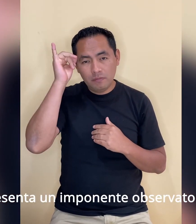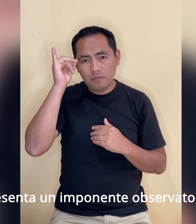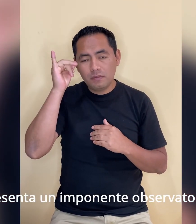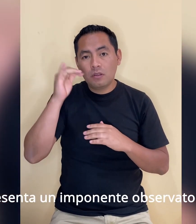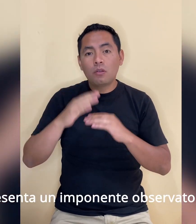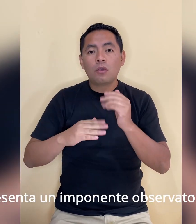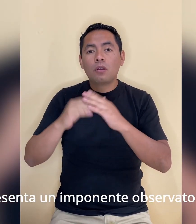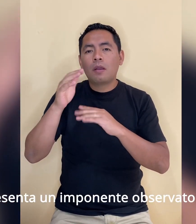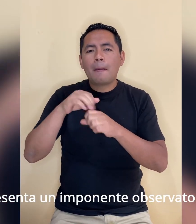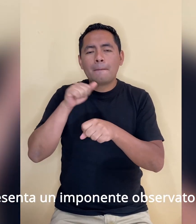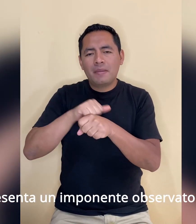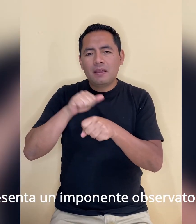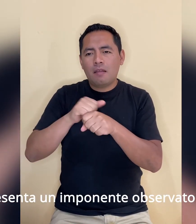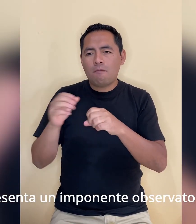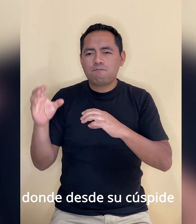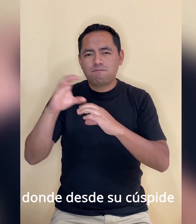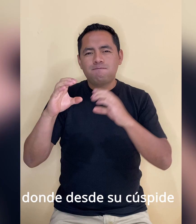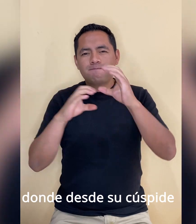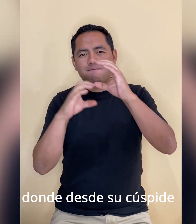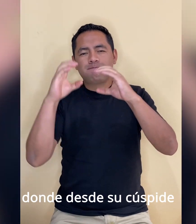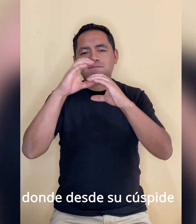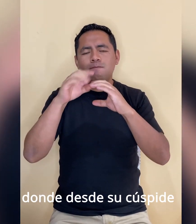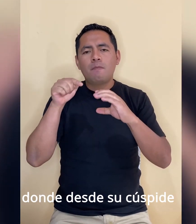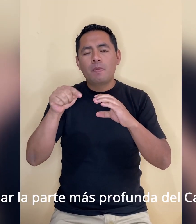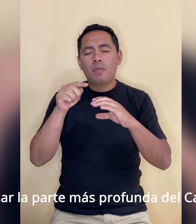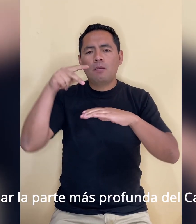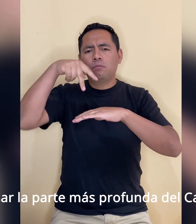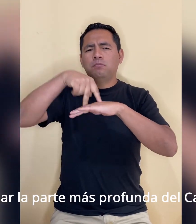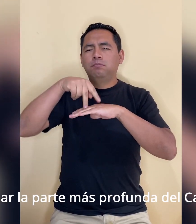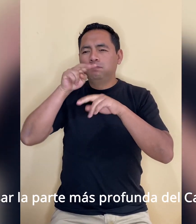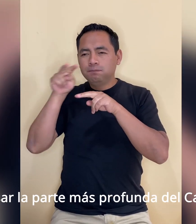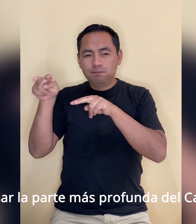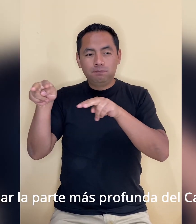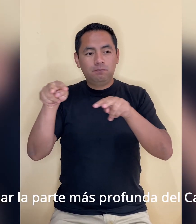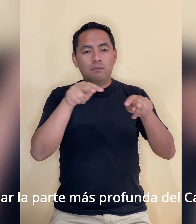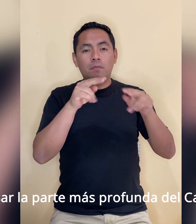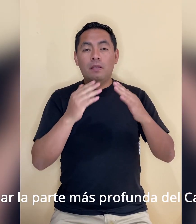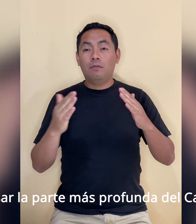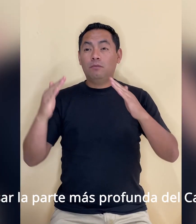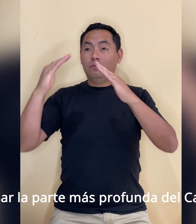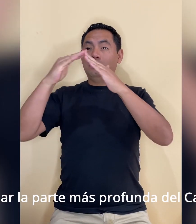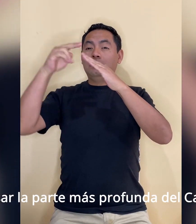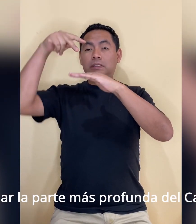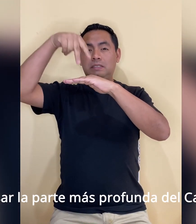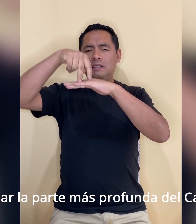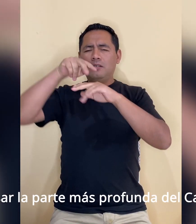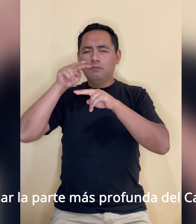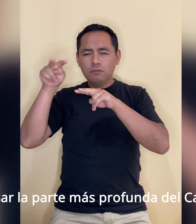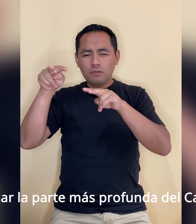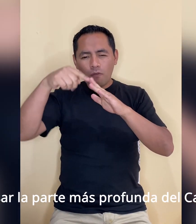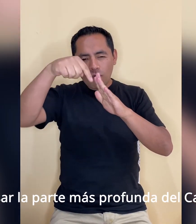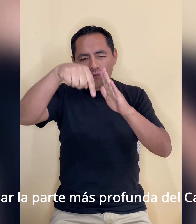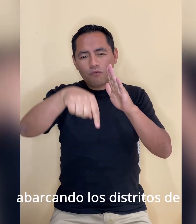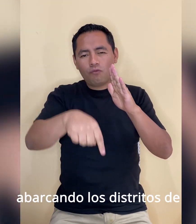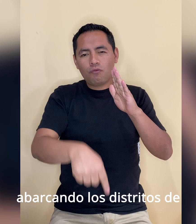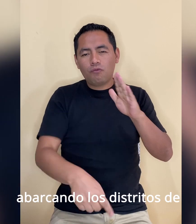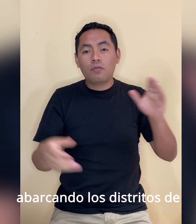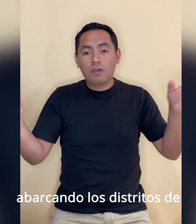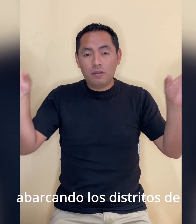un imponente observatorio donde desde su cúspide se puede divisar la parte más profunda del Cañón del Colca, abarcando